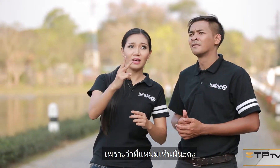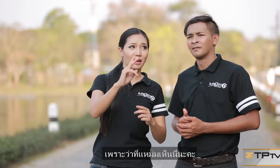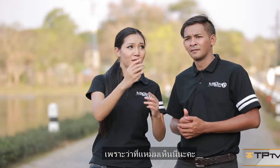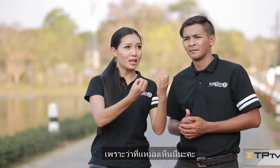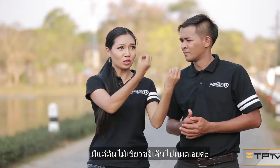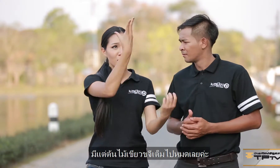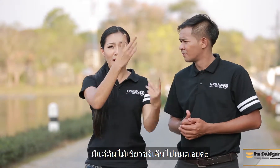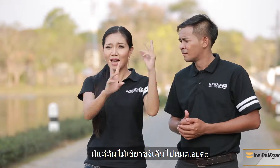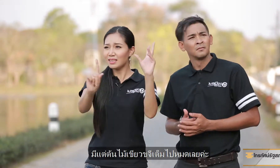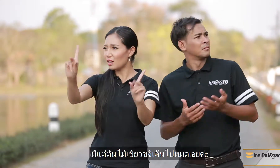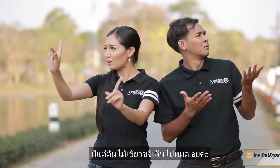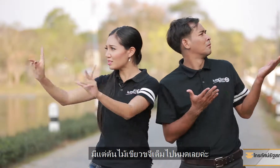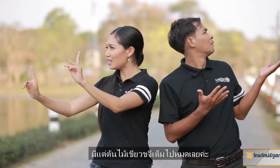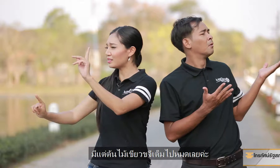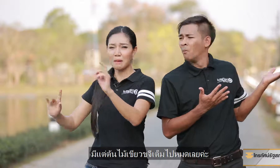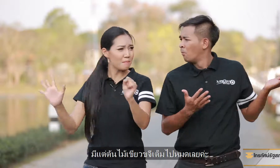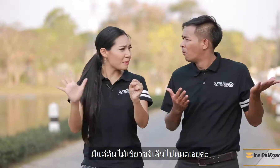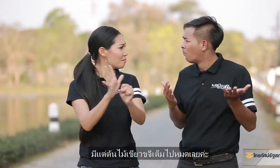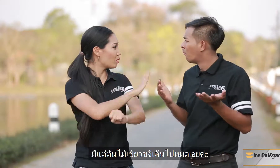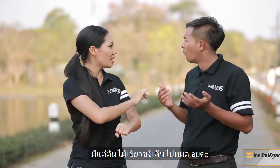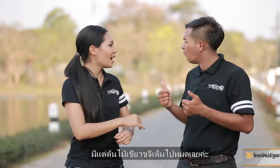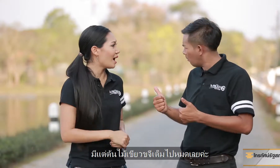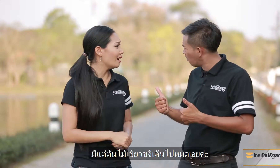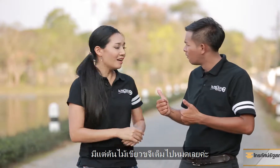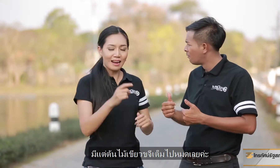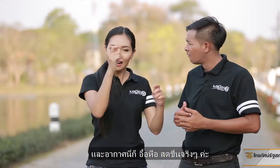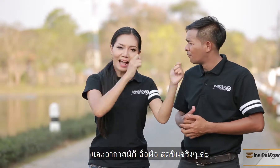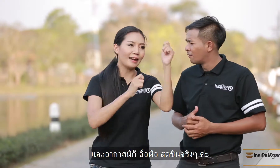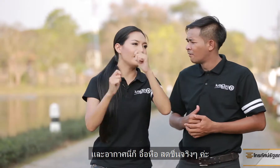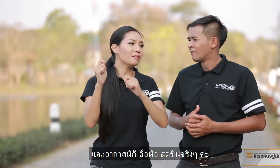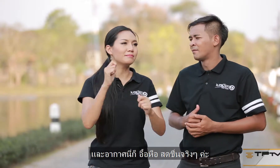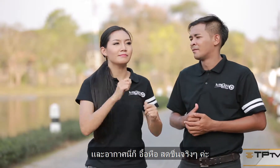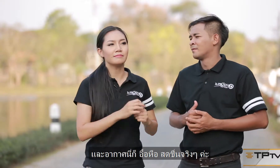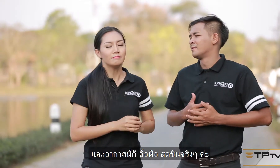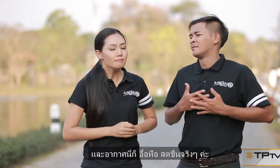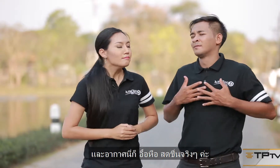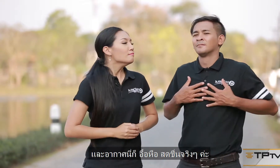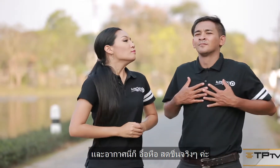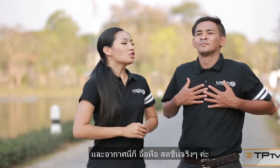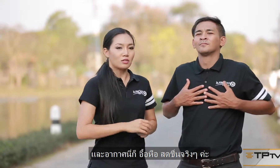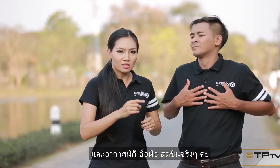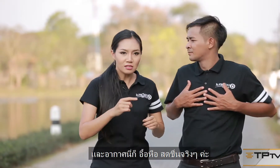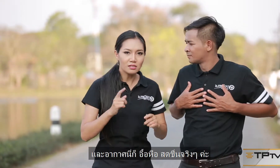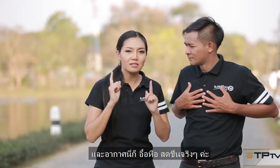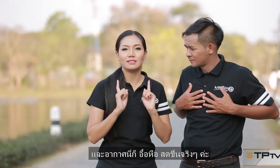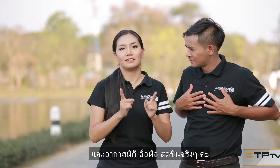คะมีแต่ต้นไม้เขียวขจีเต็มไปหมดเลยค่ะและอากาศนี่ก็สดชื่นจริ